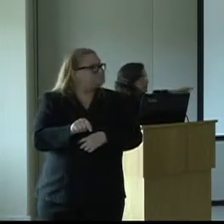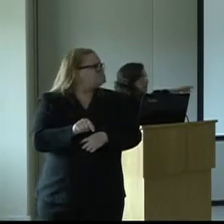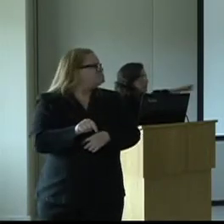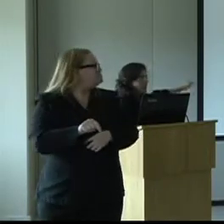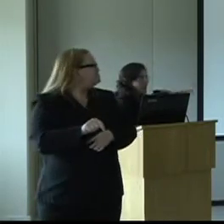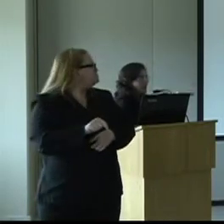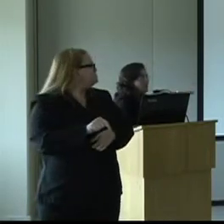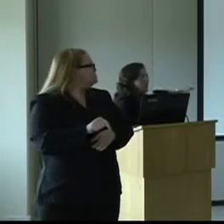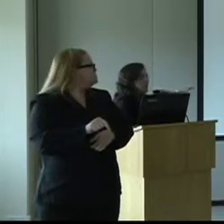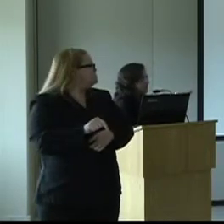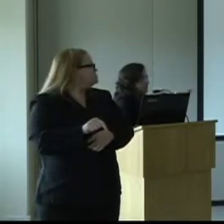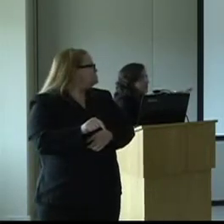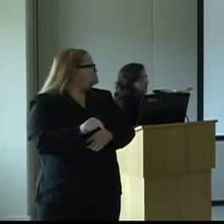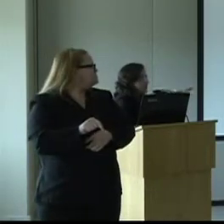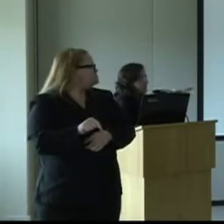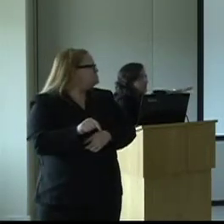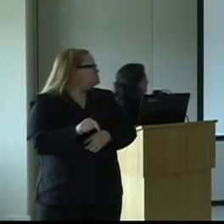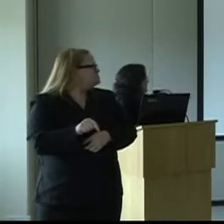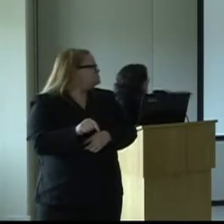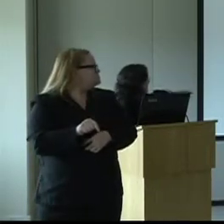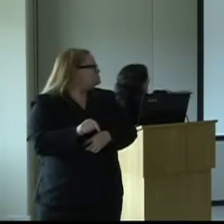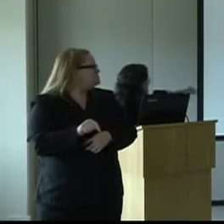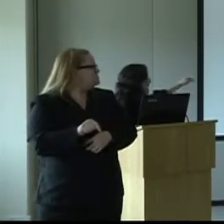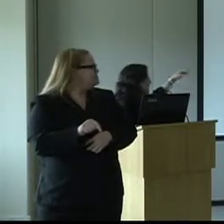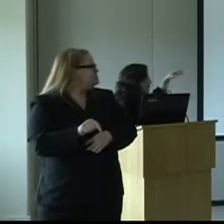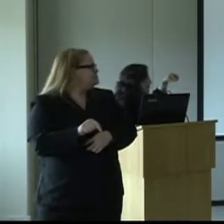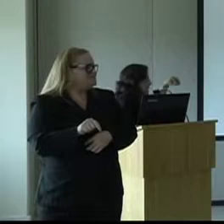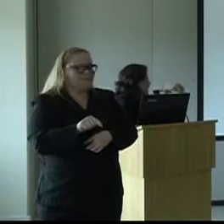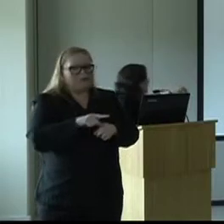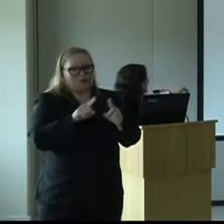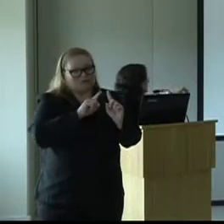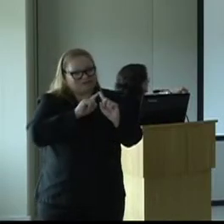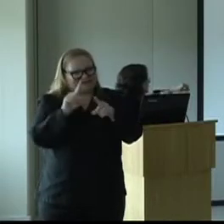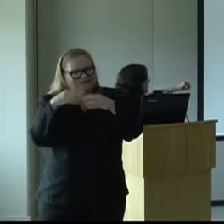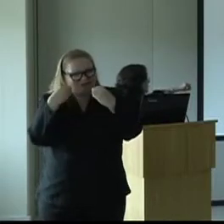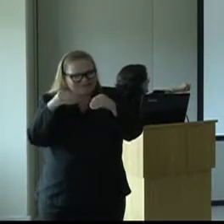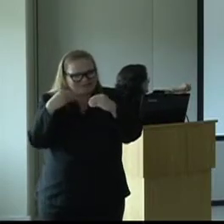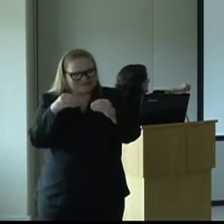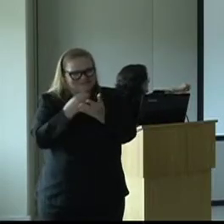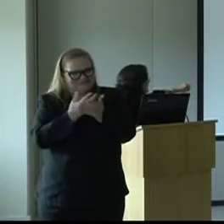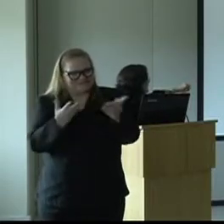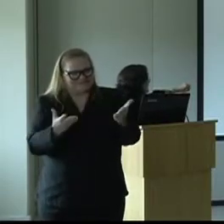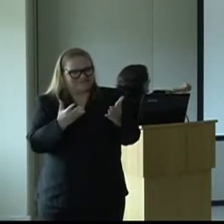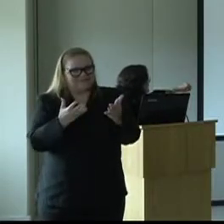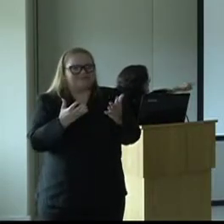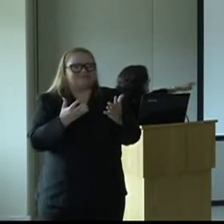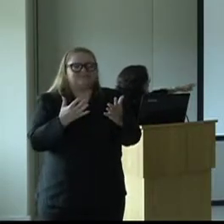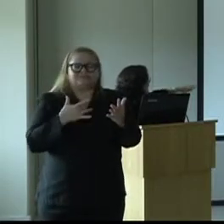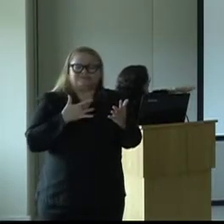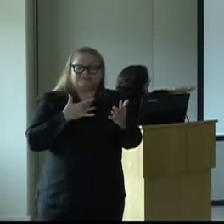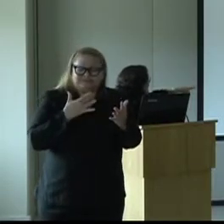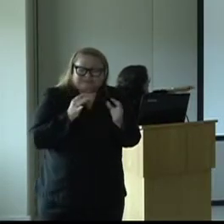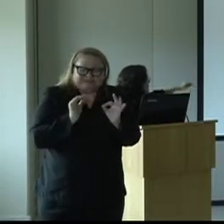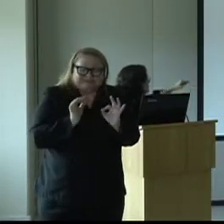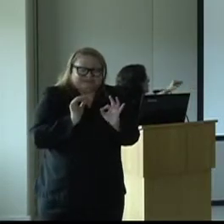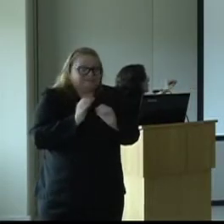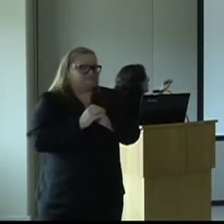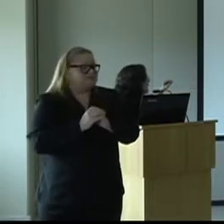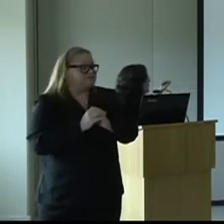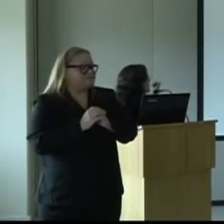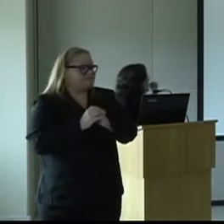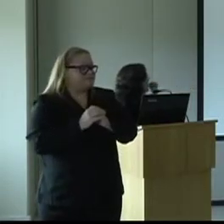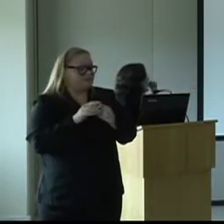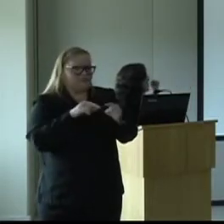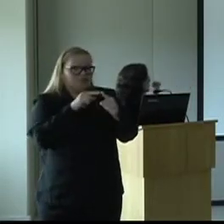de Roberto, pero yo les digo la versión de ferretería, que es la que no tiene el forrito, pero que son bien sensibles, de manera tal que